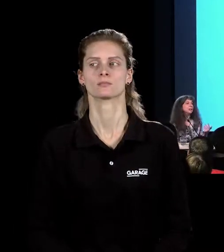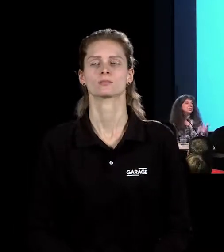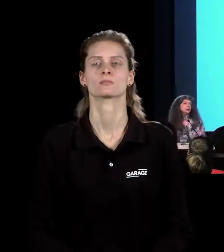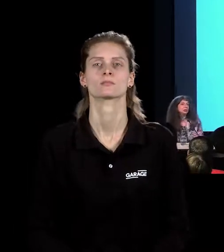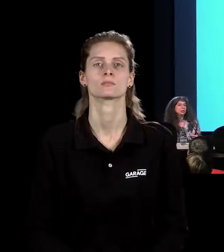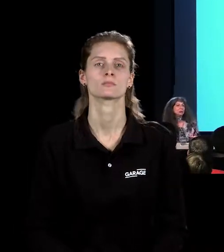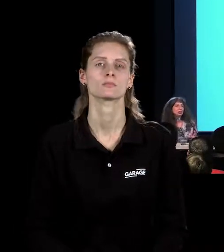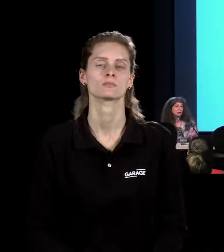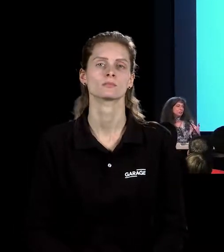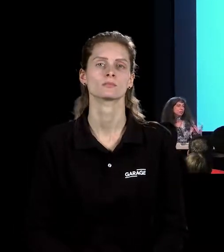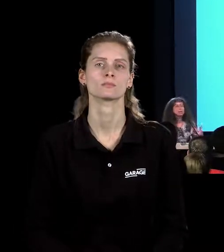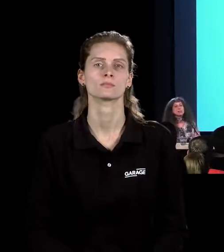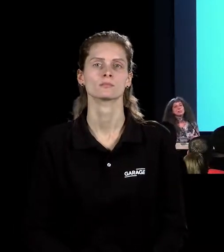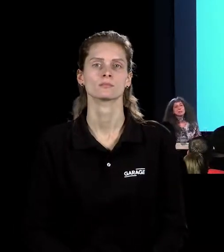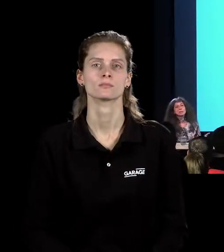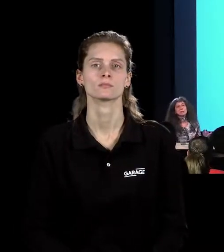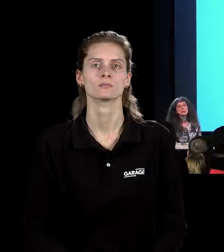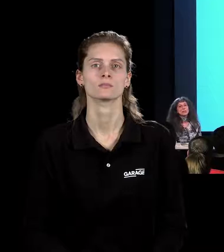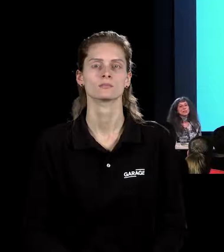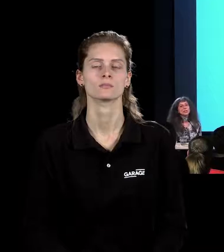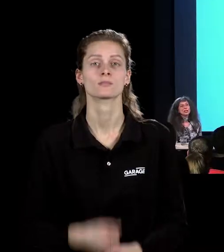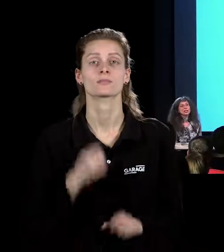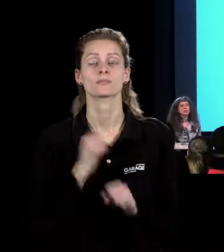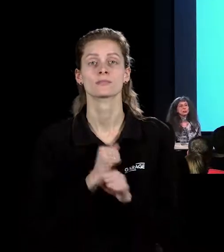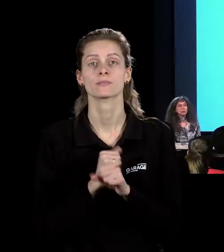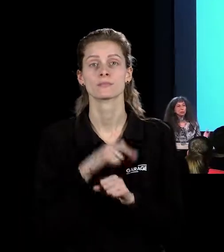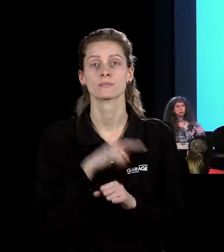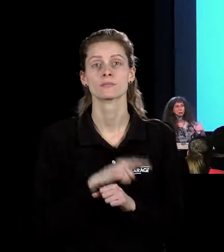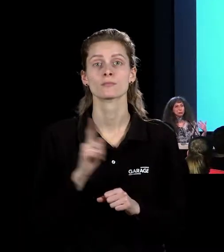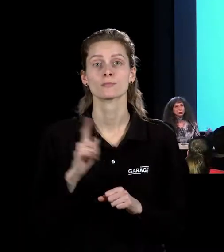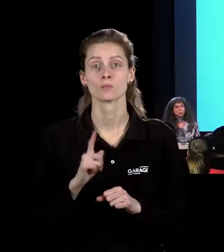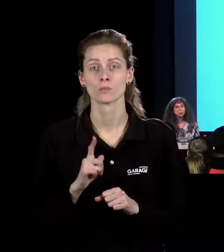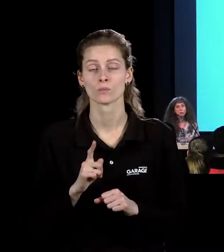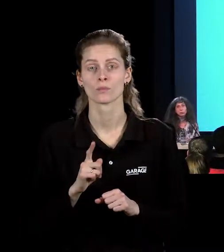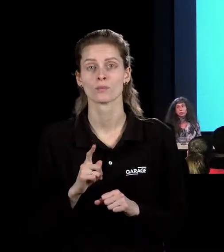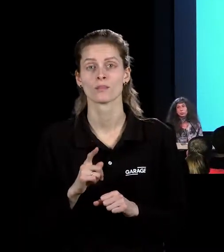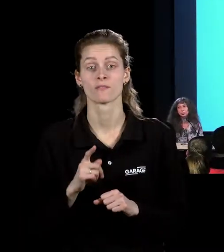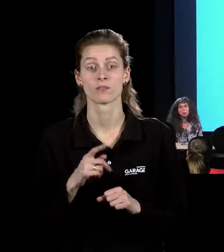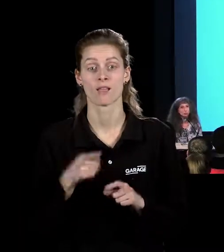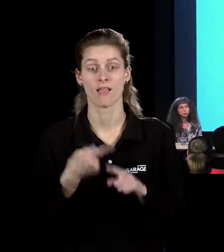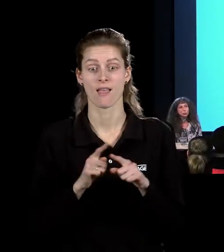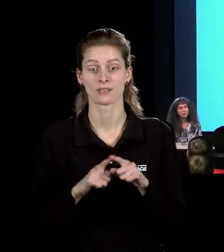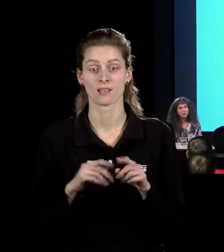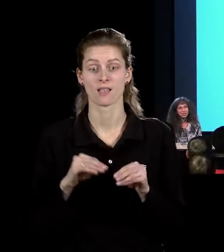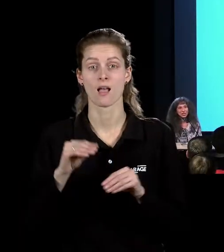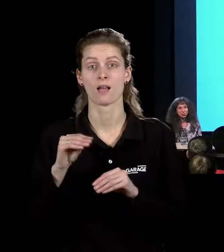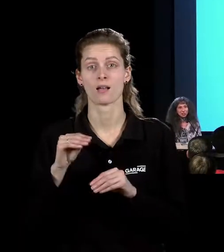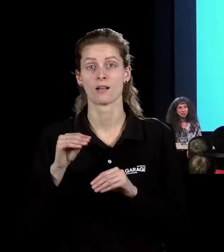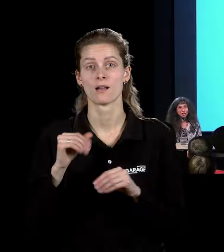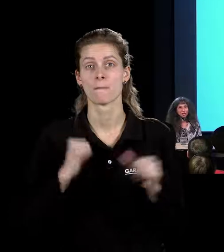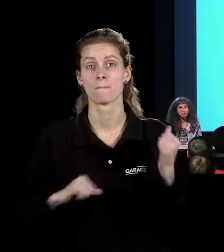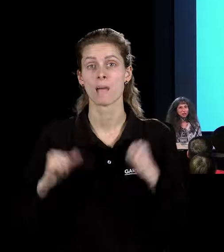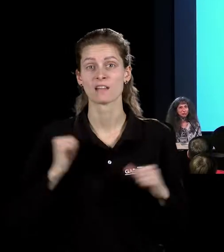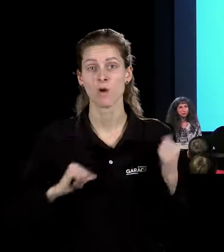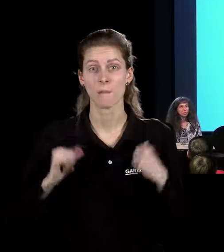да, и делает он еще это, что там совсем забавно, стилистически делает он этот весь свой перформанс под музыку Pink Floyd, что